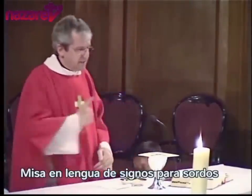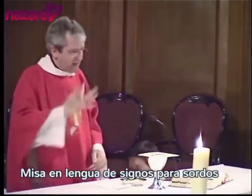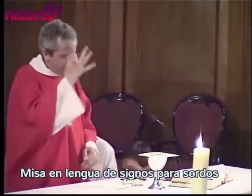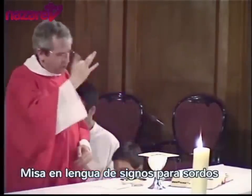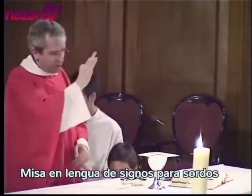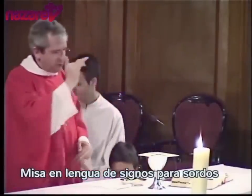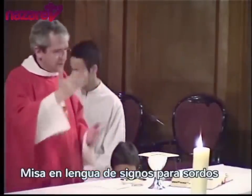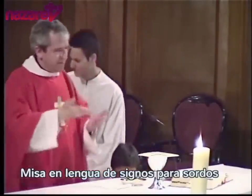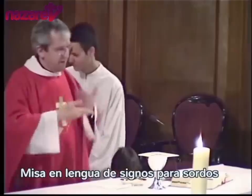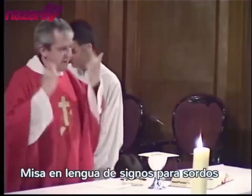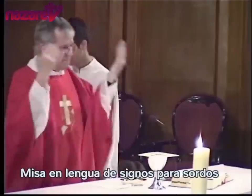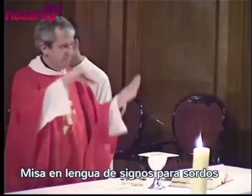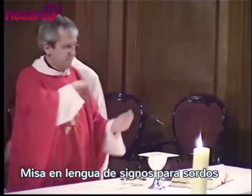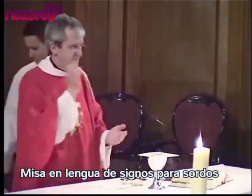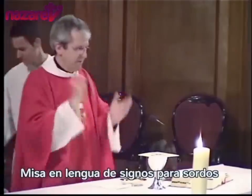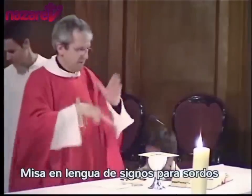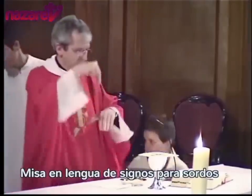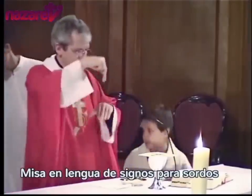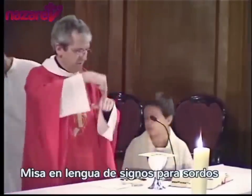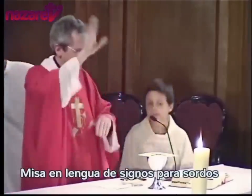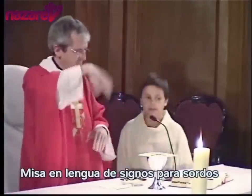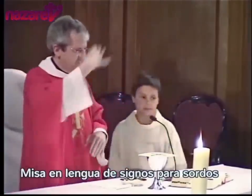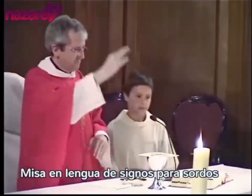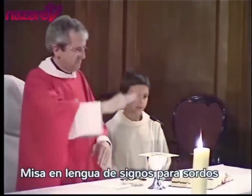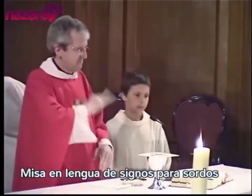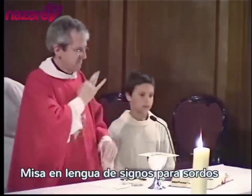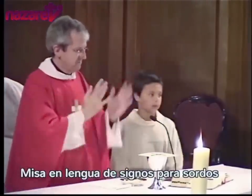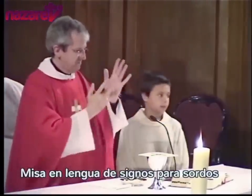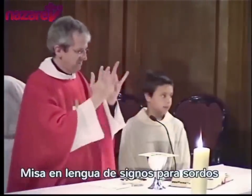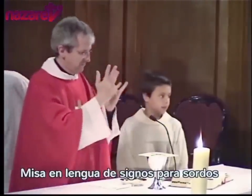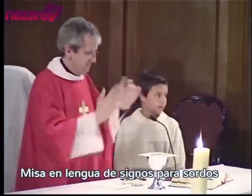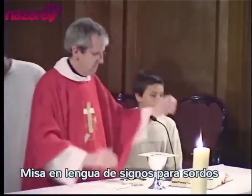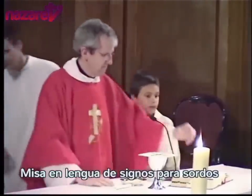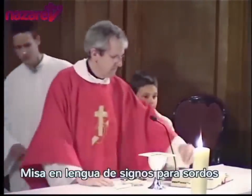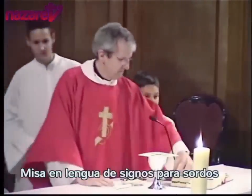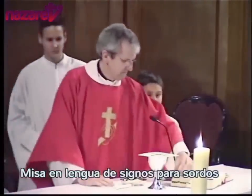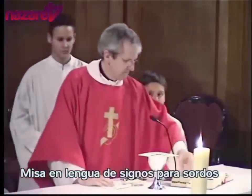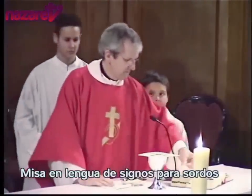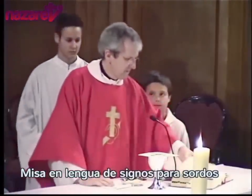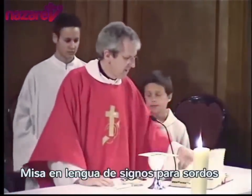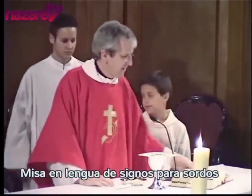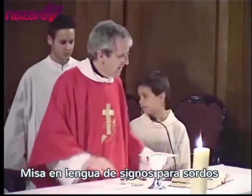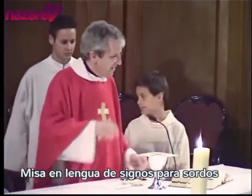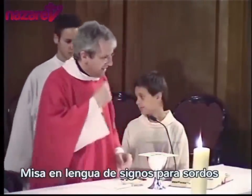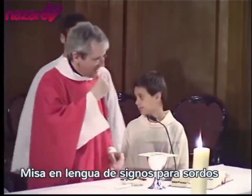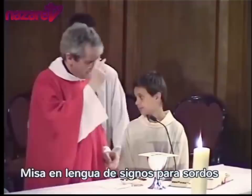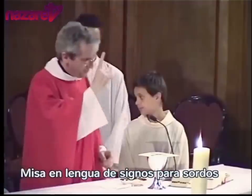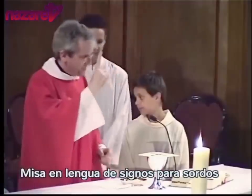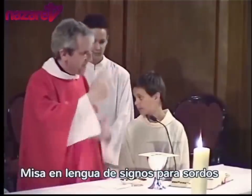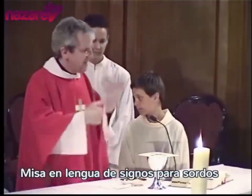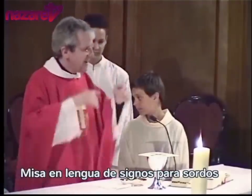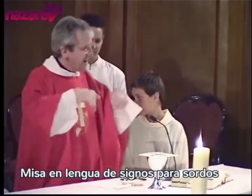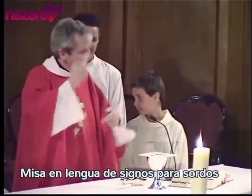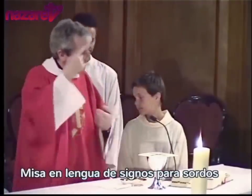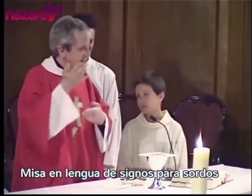Este es el sacramento de nuestra fe. Anunciamos tu muerte, proclamamos tu resurrección. Ven, Señor Jesús. Así